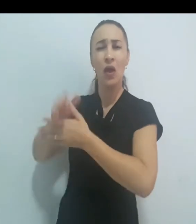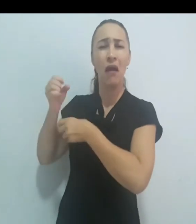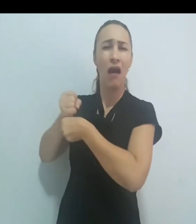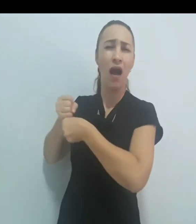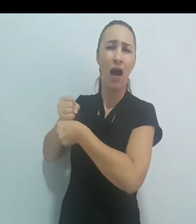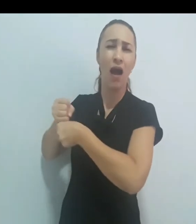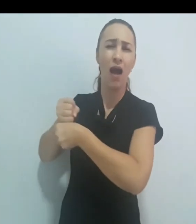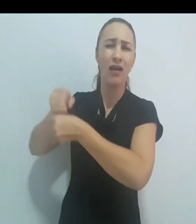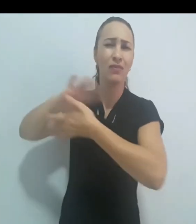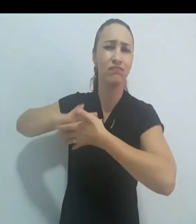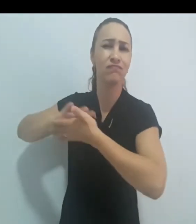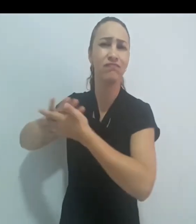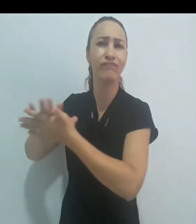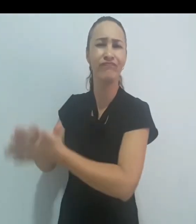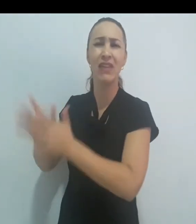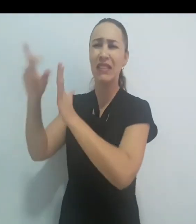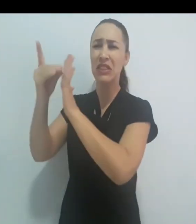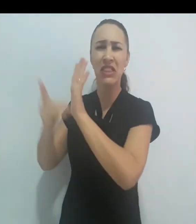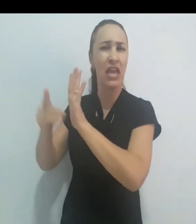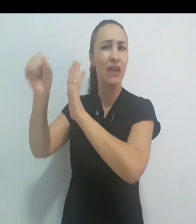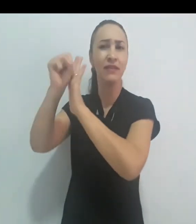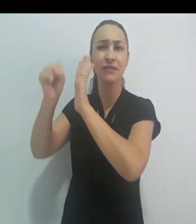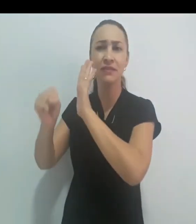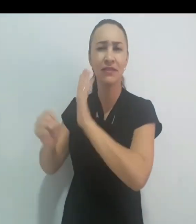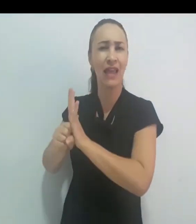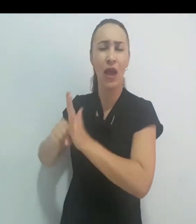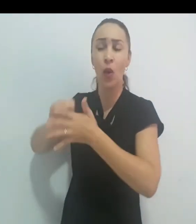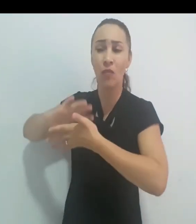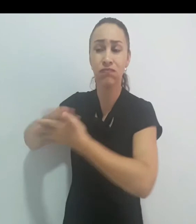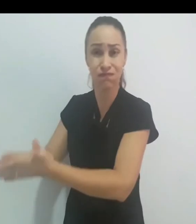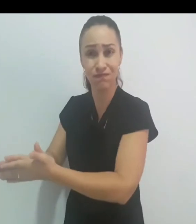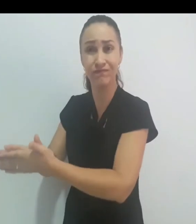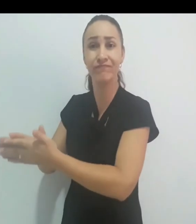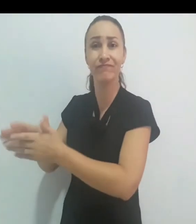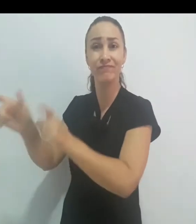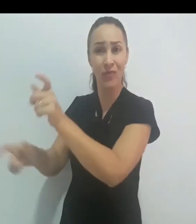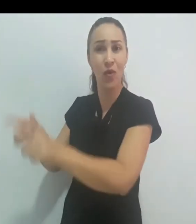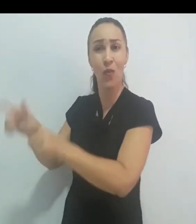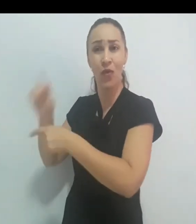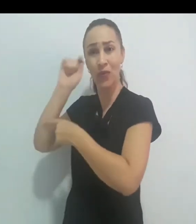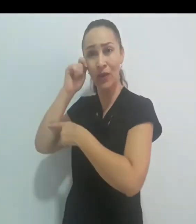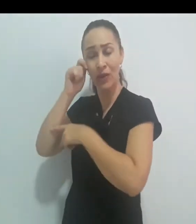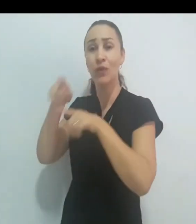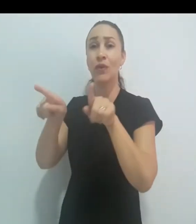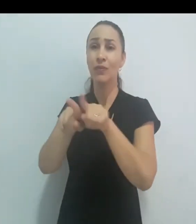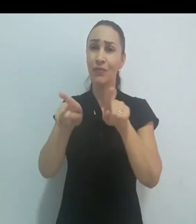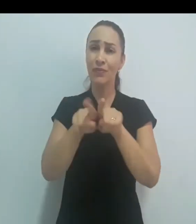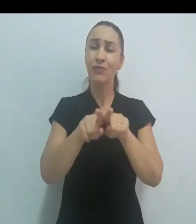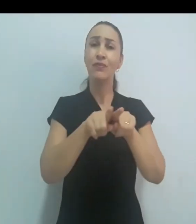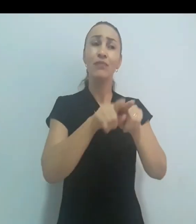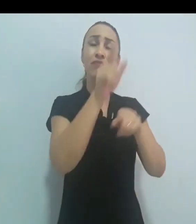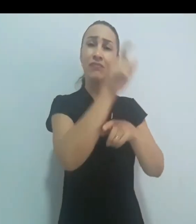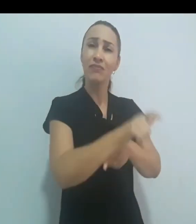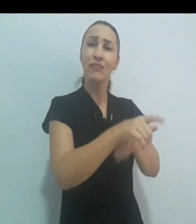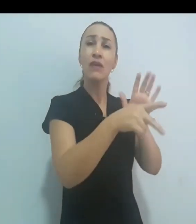e foram oprimidos durante anos, né? Décadas, séculos, né? Assim como também a